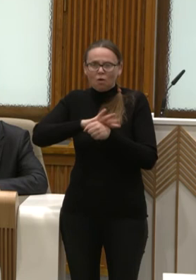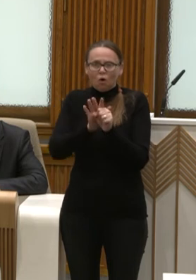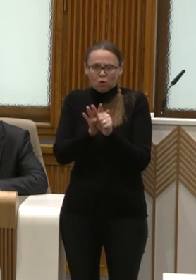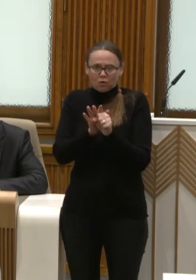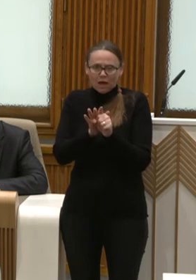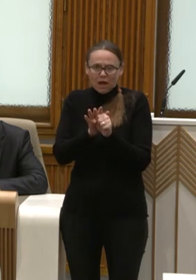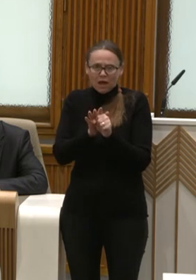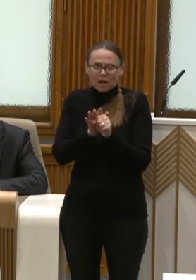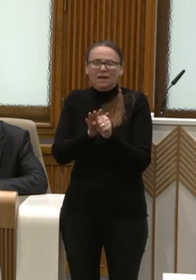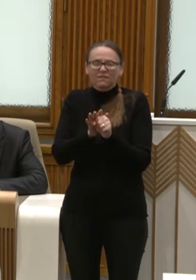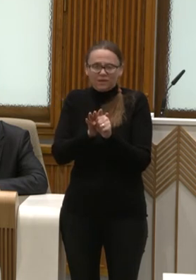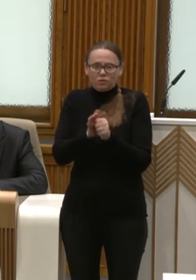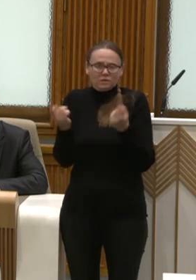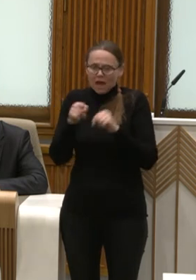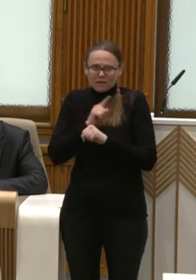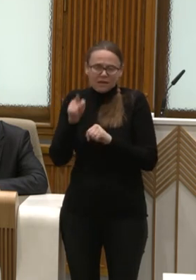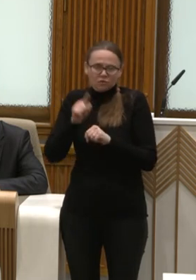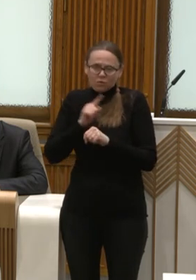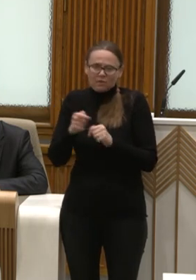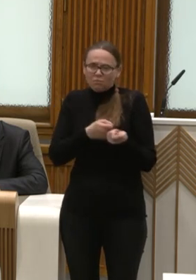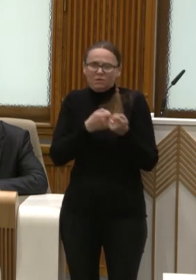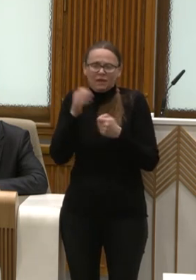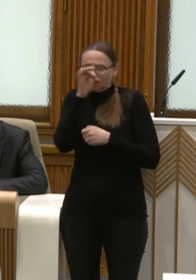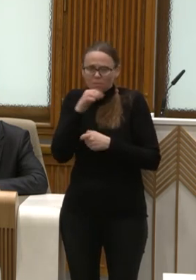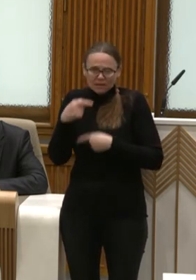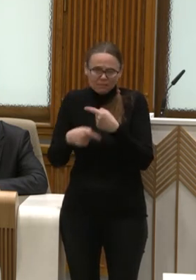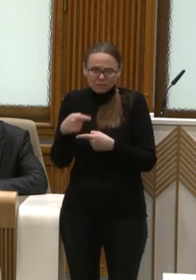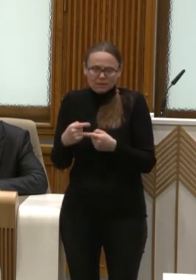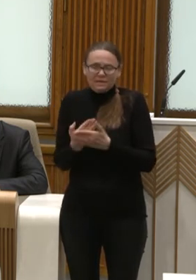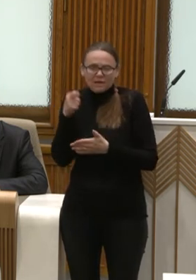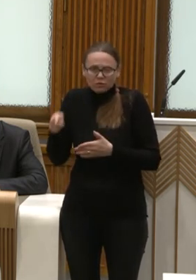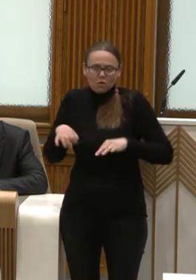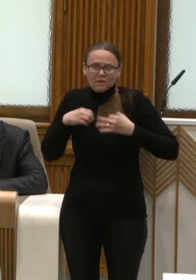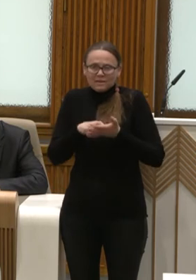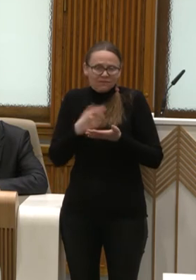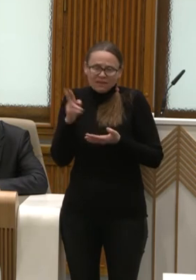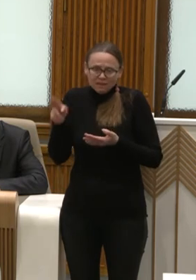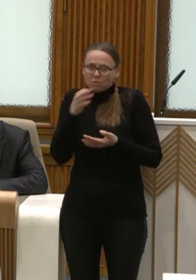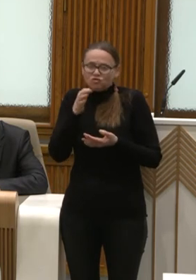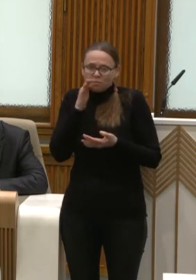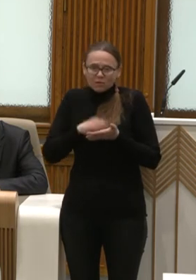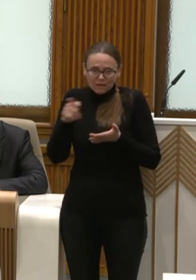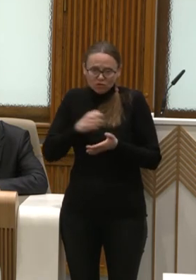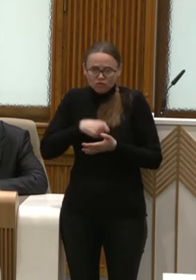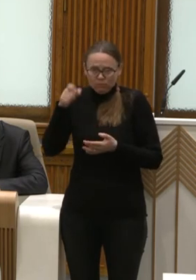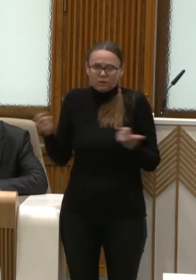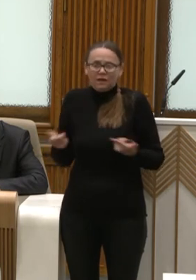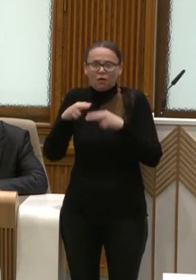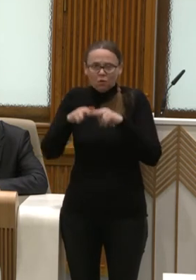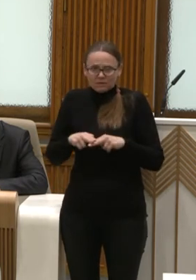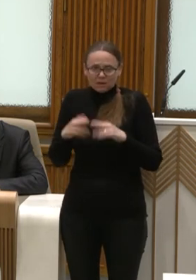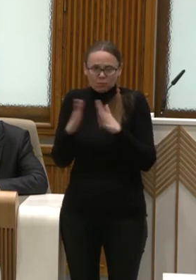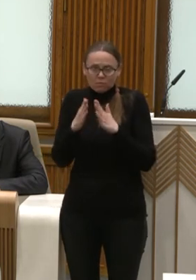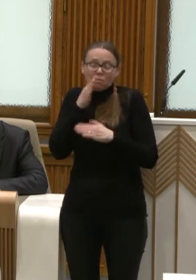ne potegne za seboj pravzaprav čisto nobenih posledic, mi zato zdravil nimamo. Če bo tak bolnik lahko ostal doma, bo samo